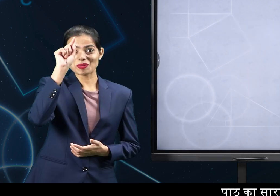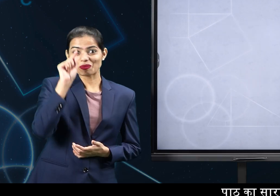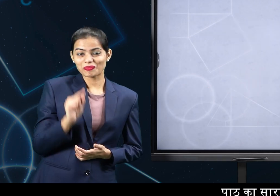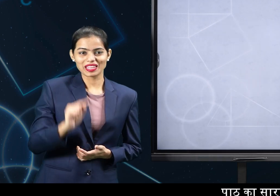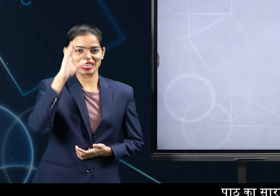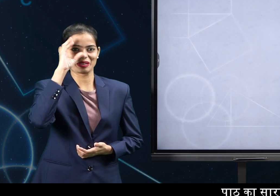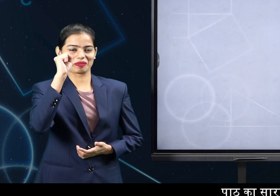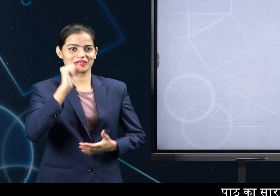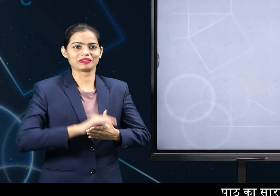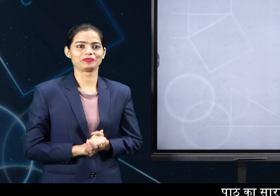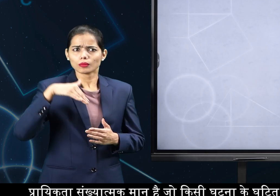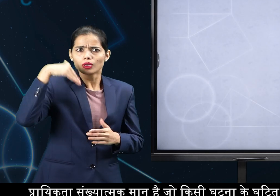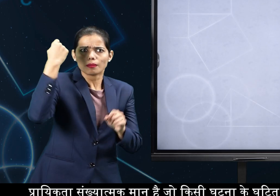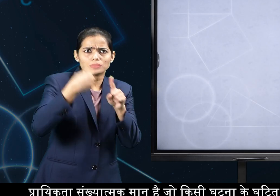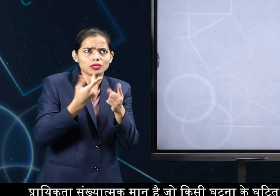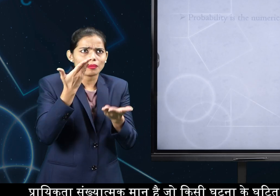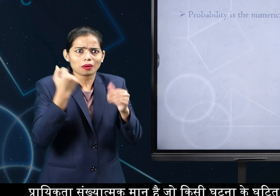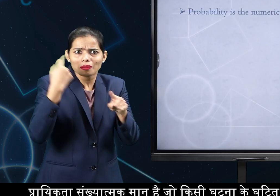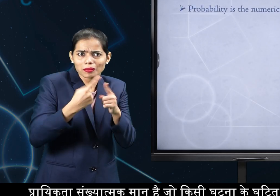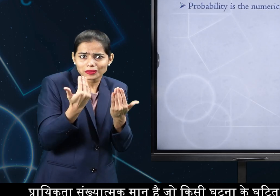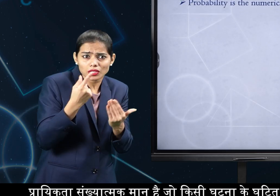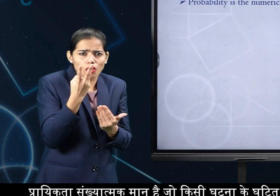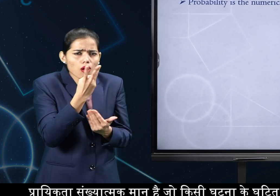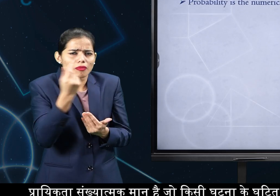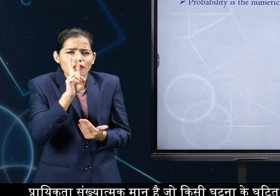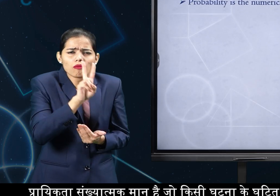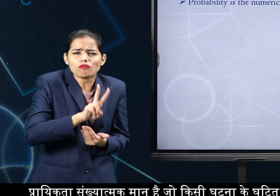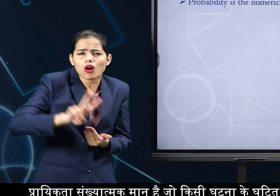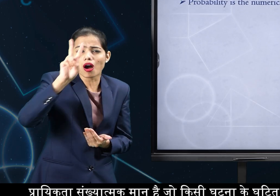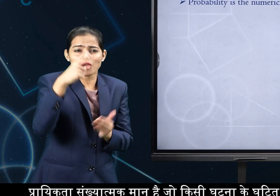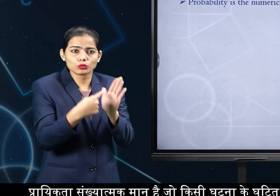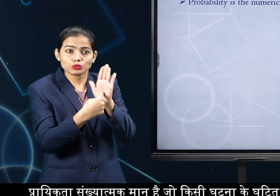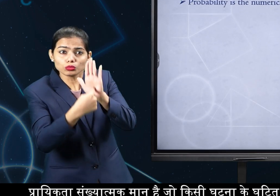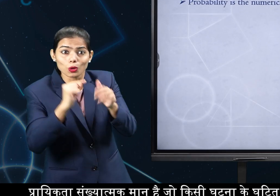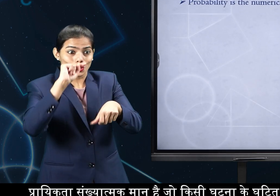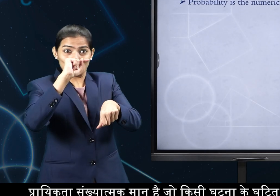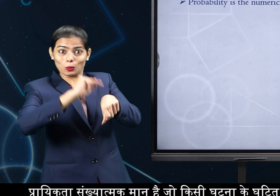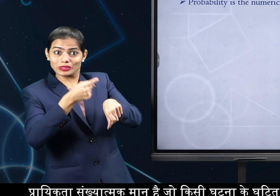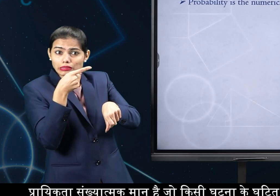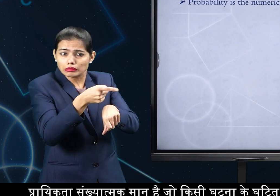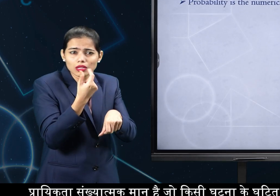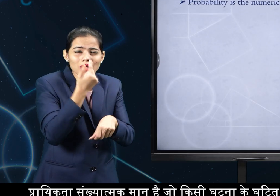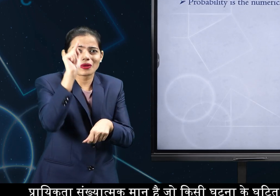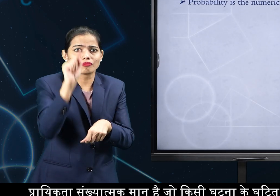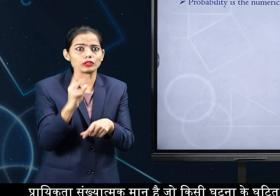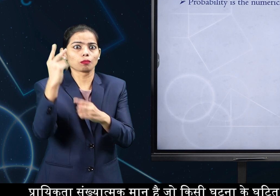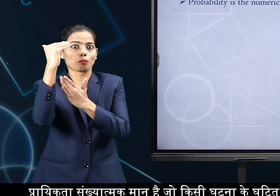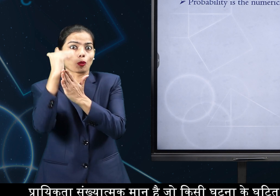पाठ का सारांश। प्रायिकता संख्यात्मक मान है जो किसी घटना के घटित होने की संभावना का प्रतिनिधित्व